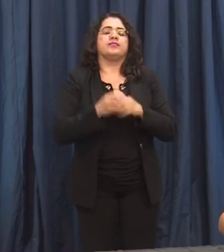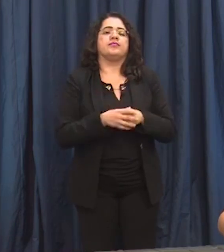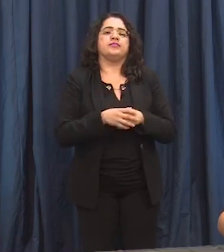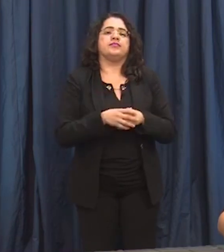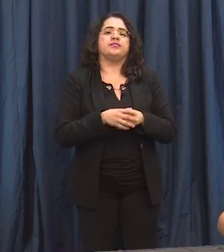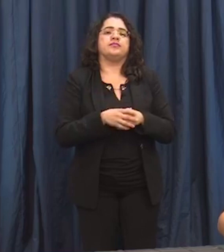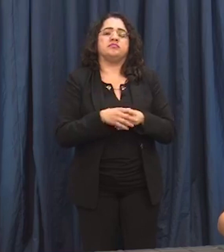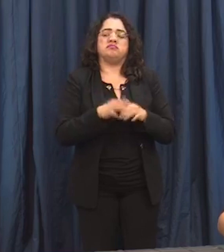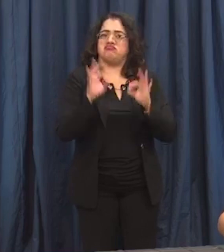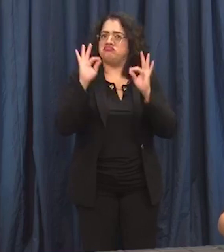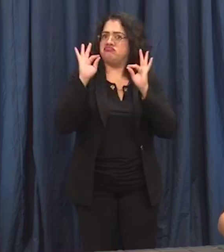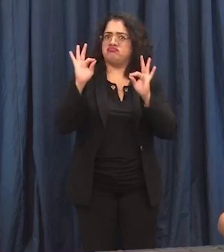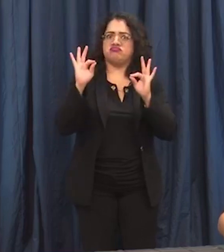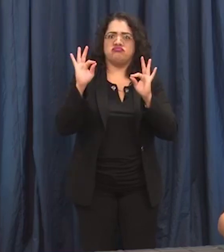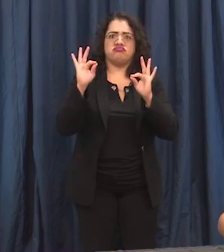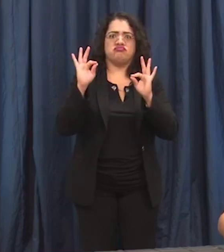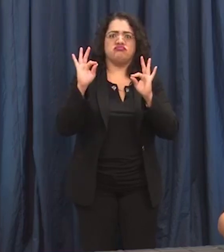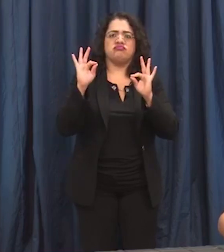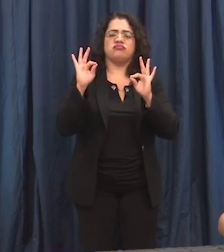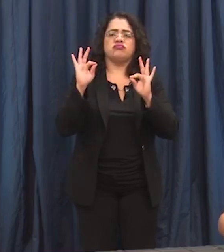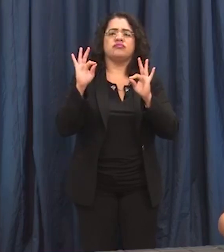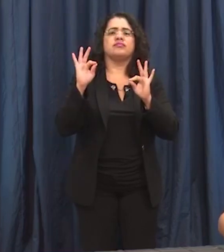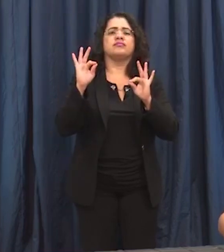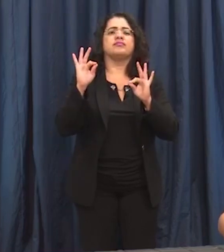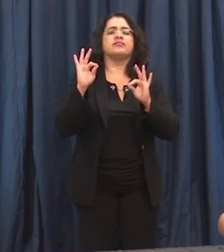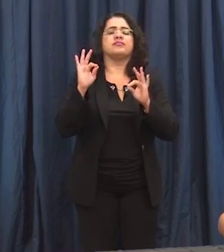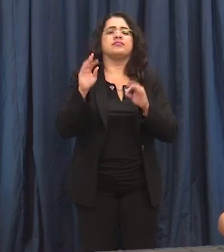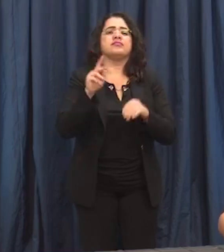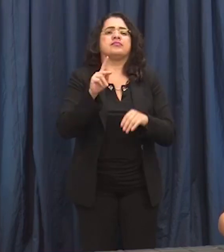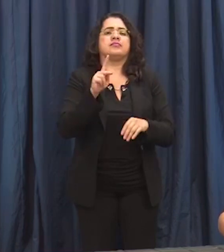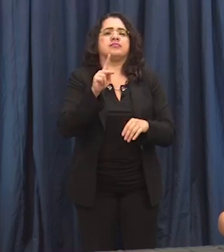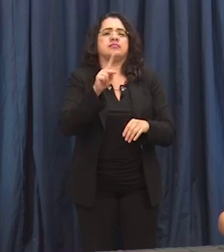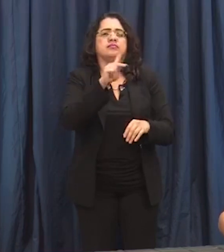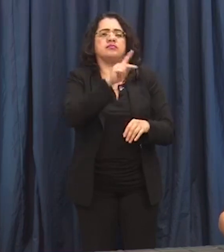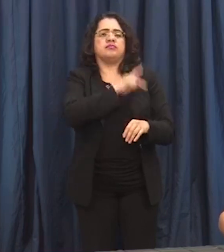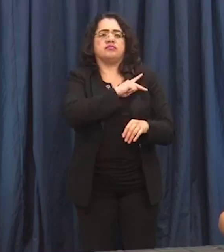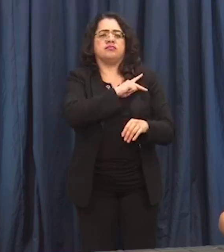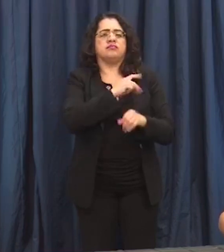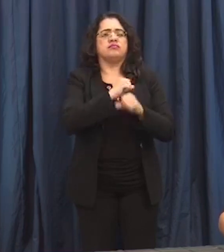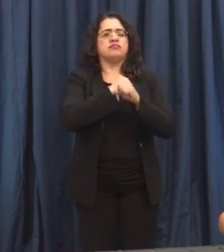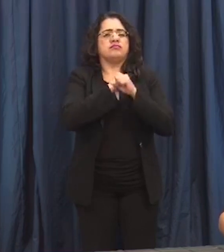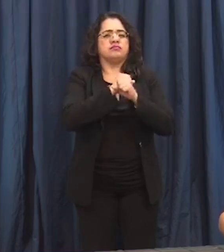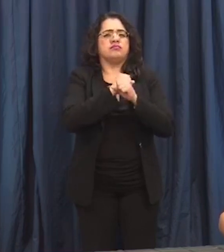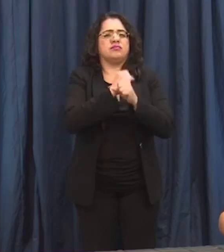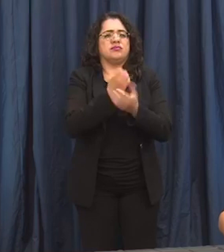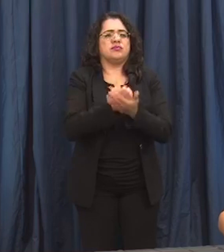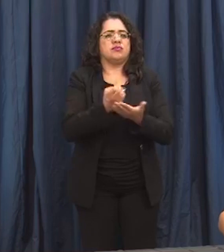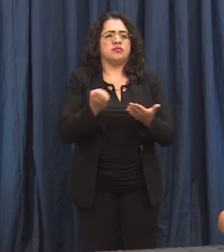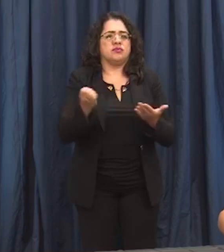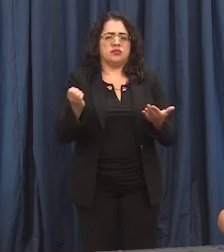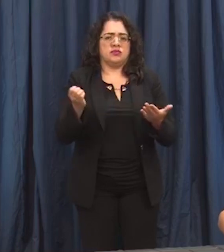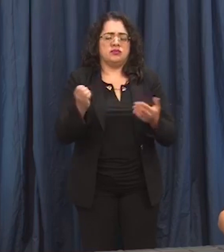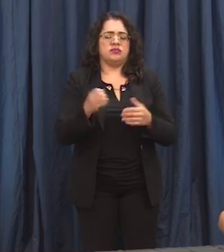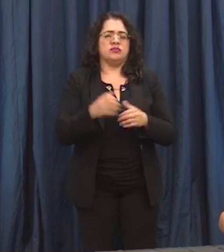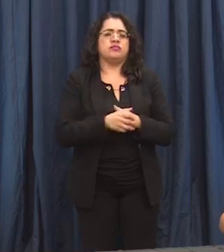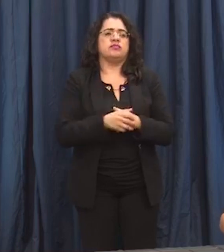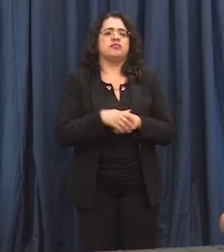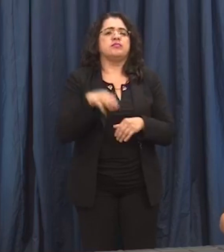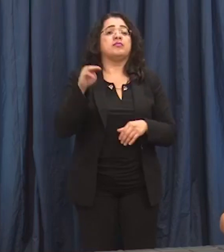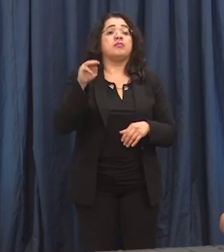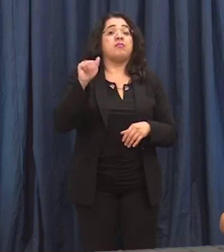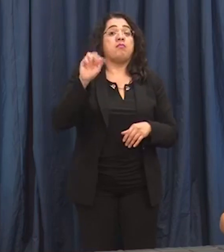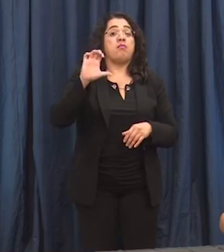muy bien. El PPE, o como lo conocemos en español, es equipo de protección personal. Desde